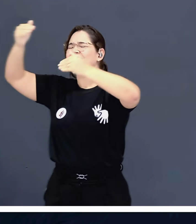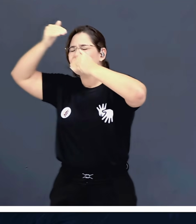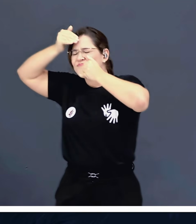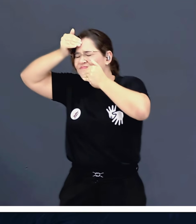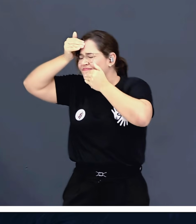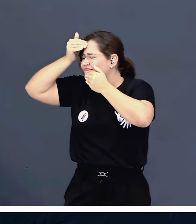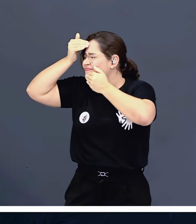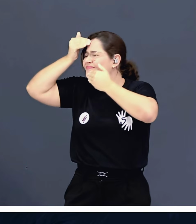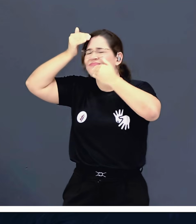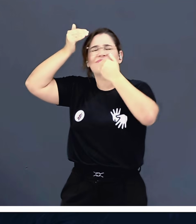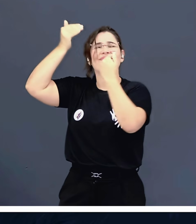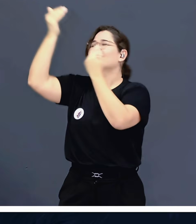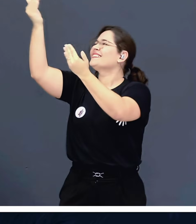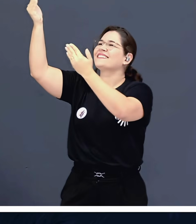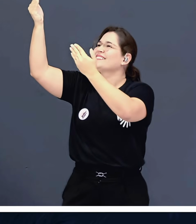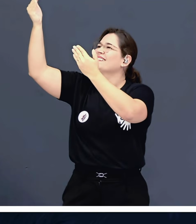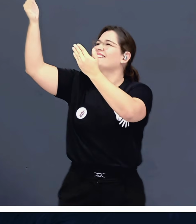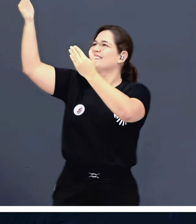Eu só